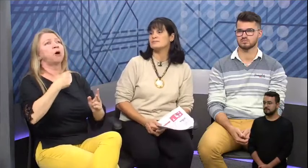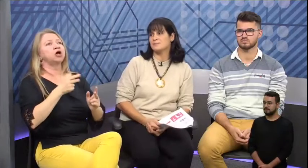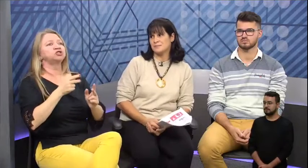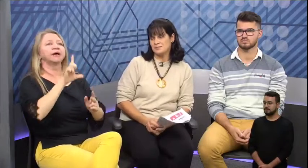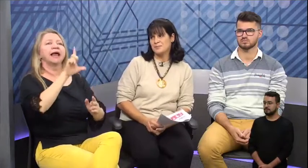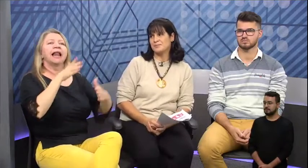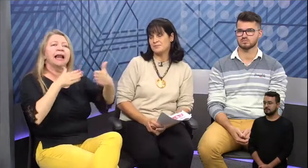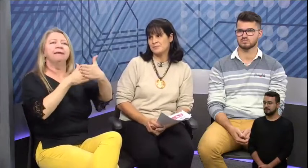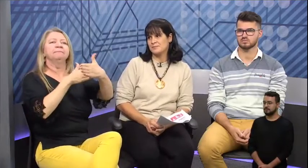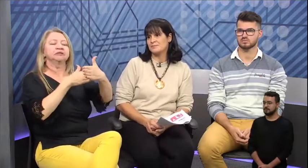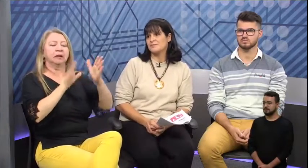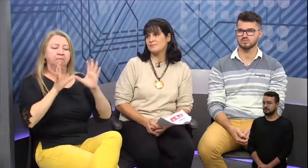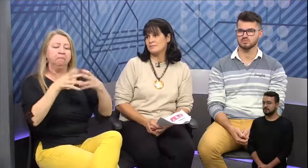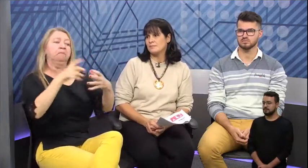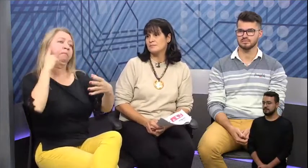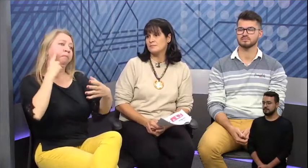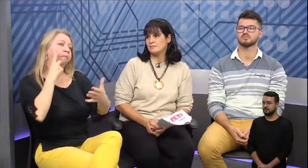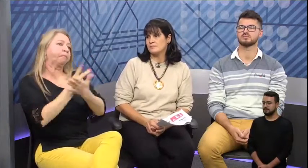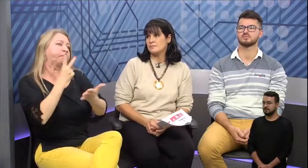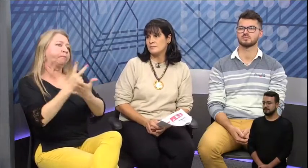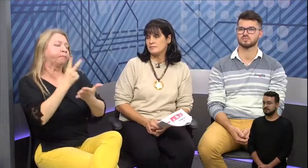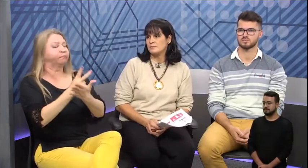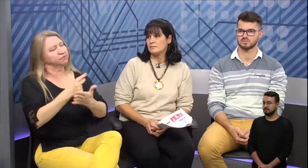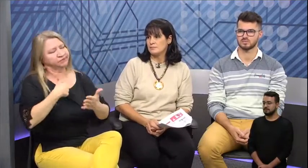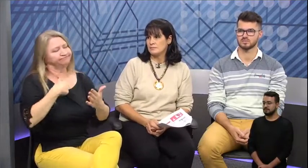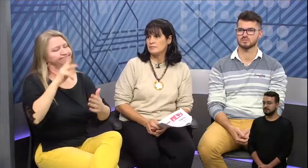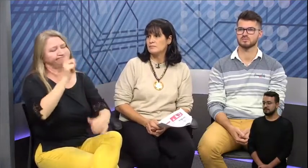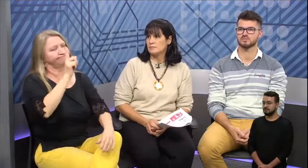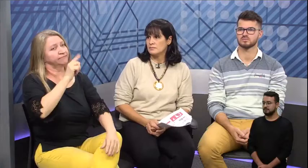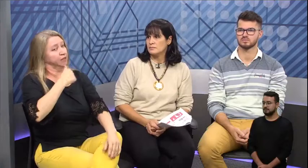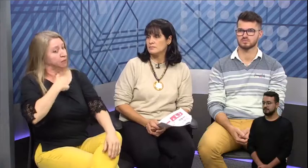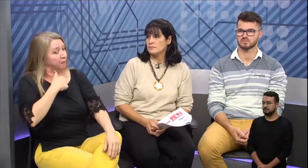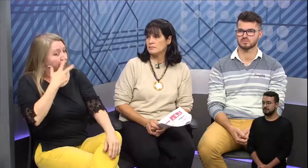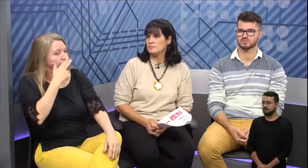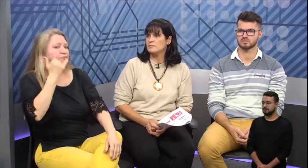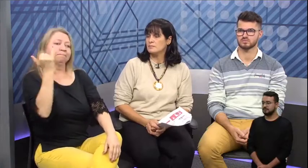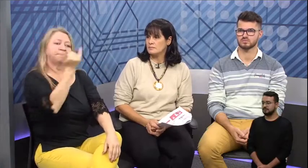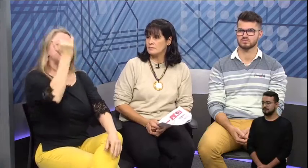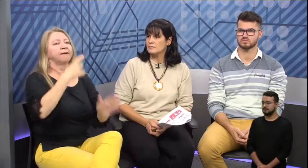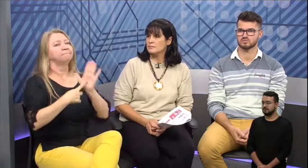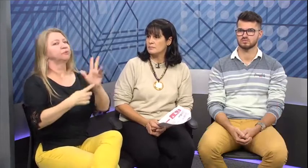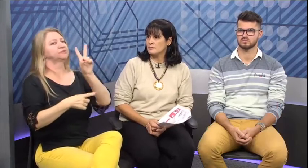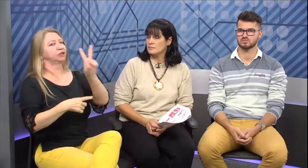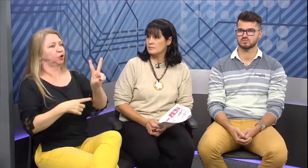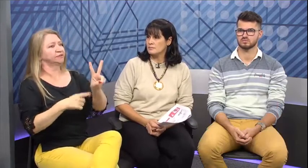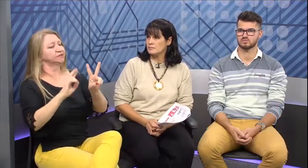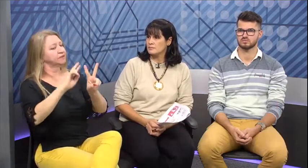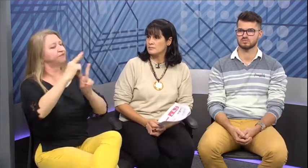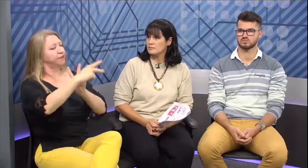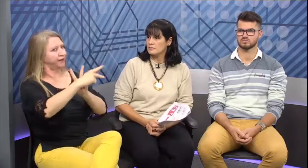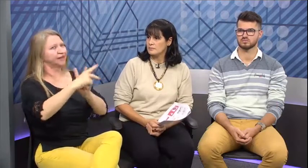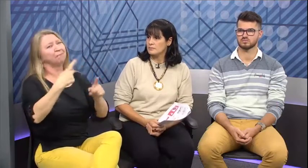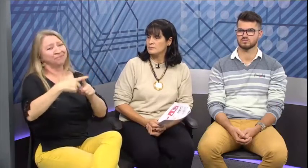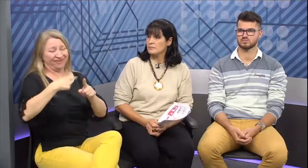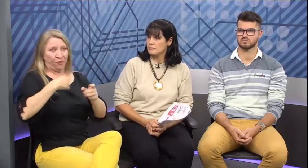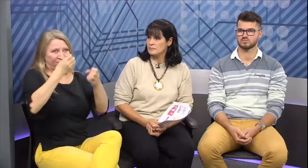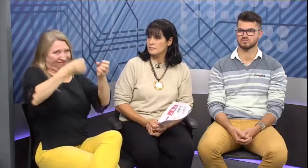crianças, elas precisam aprender duas versões. A gente não pode limitar o surdo somente na comunidade surda, né? O conhecimento ele deve